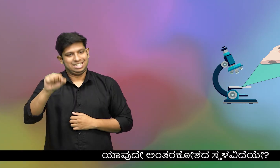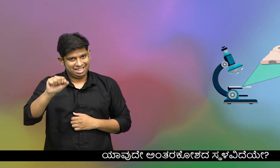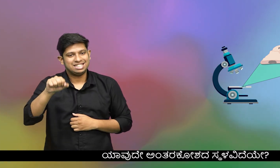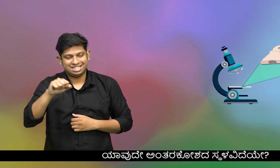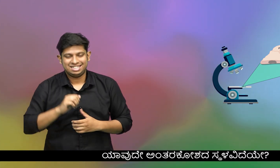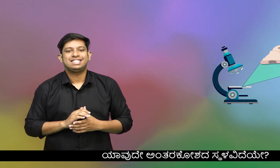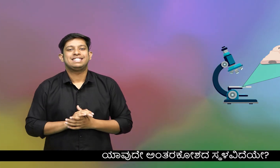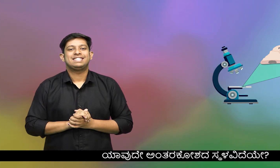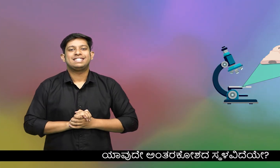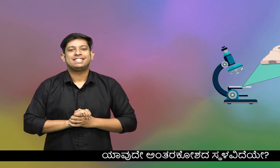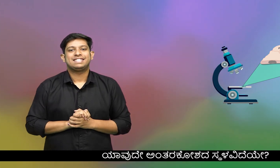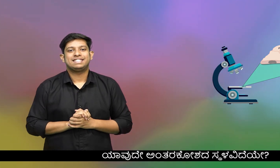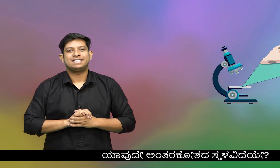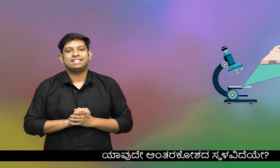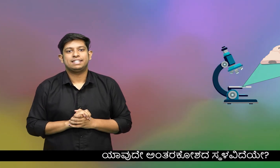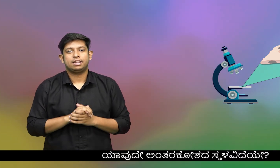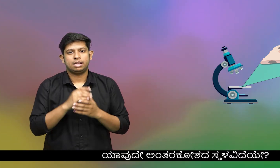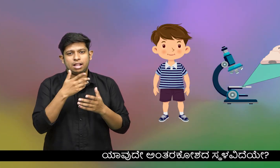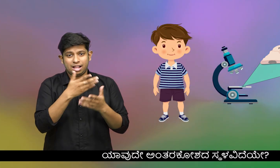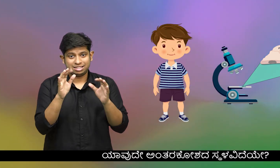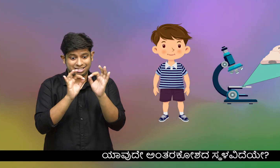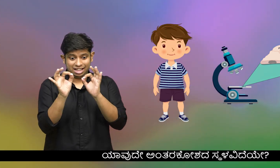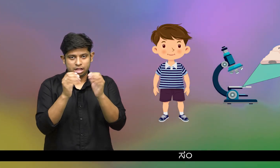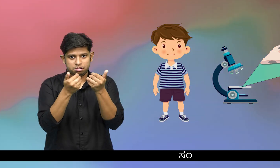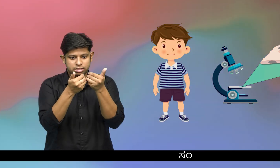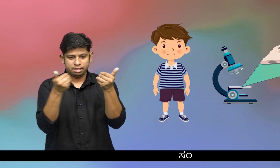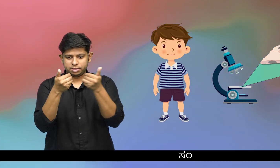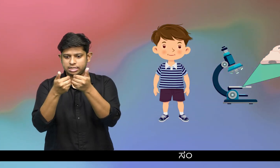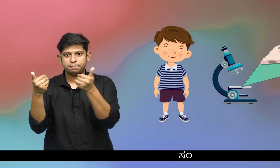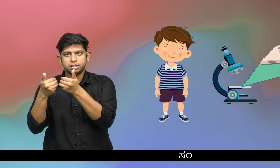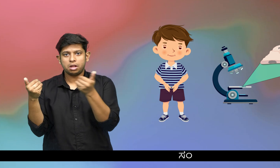ಯಾವುದೇ ಅಂತರಕೋಶದ ಸ್ಥಳವಿದೆಯೇ? ಸಮ್.